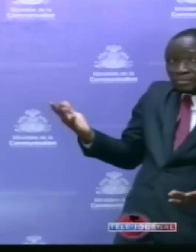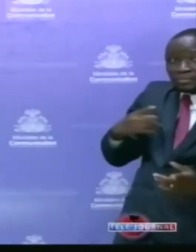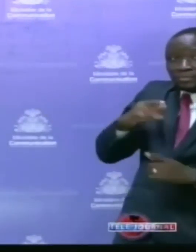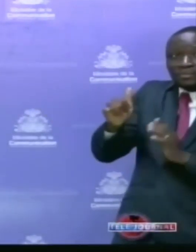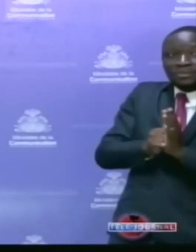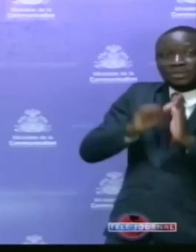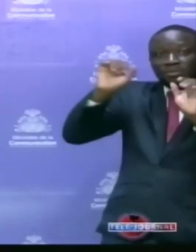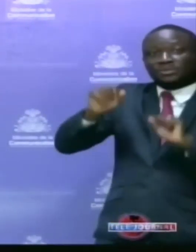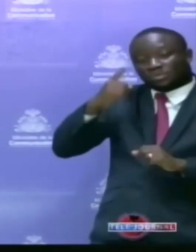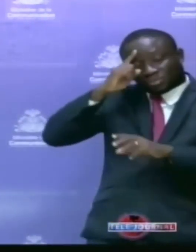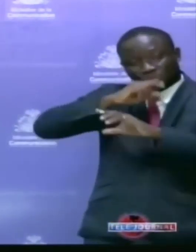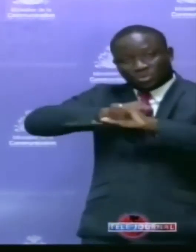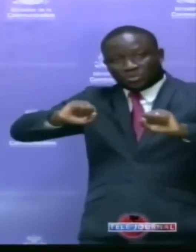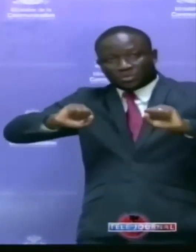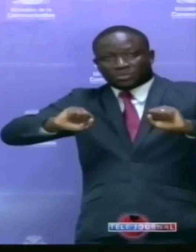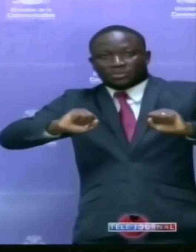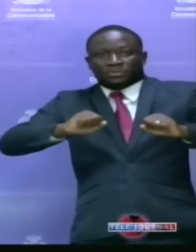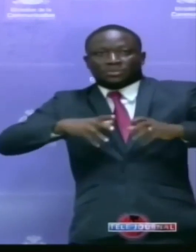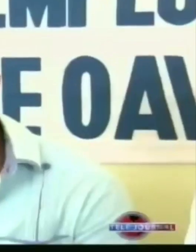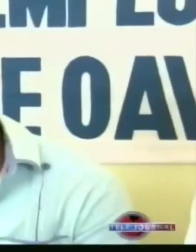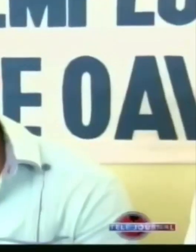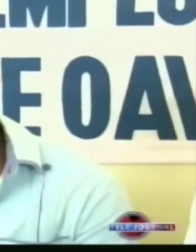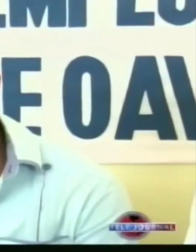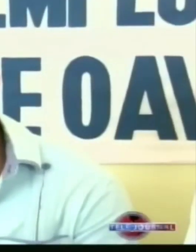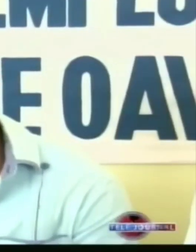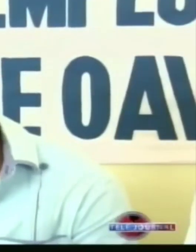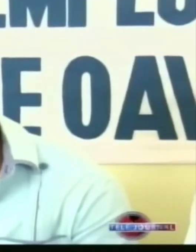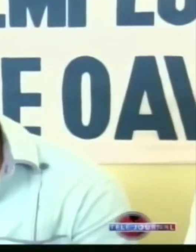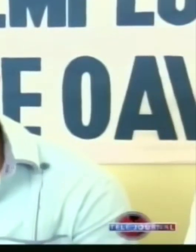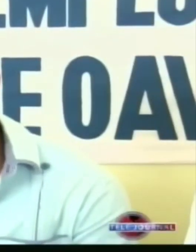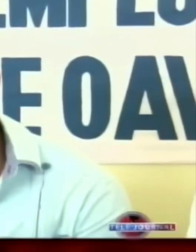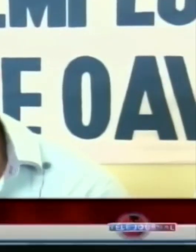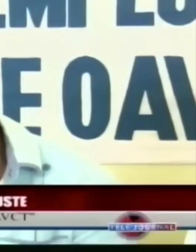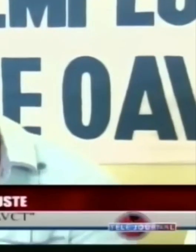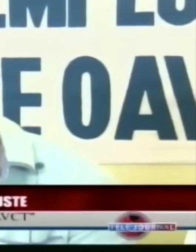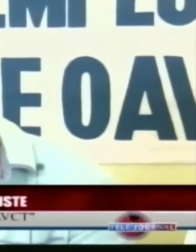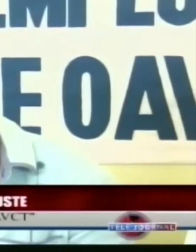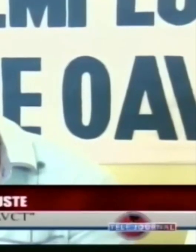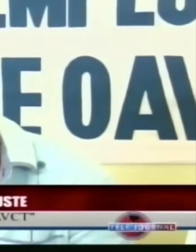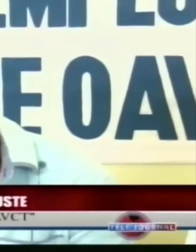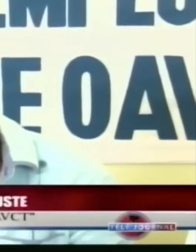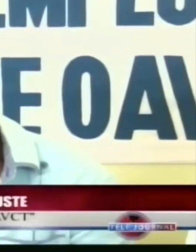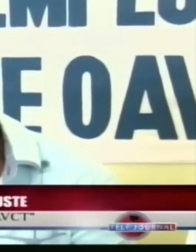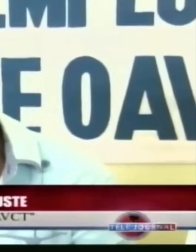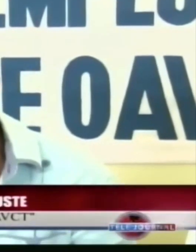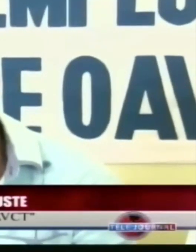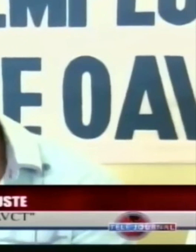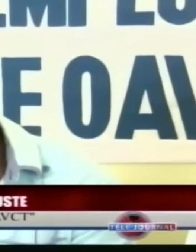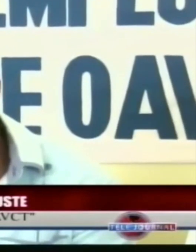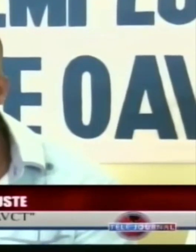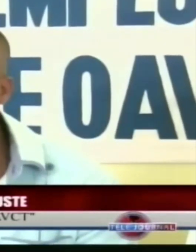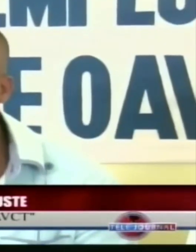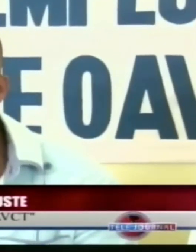ça a possibilité de sauver rapidement moins très grand. Et loi cadeau avec CTA qui sont loi qui votée depuis